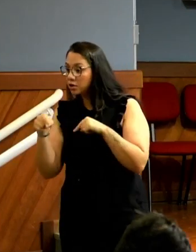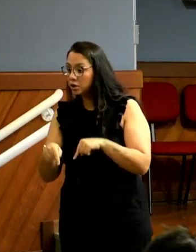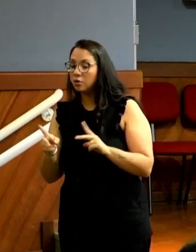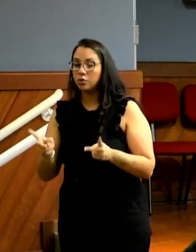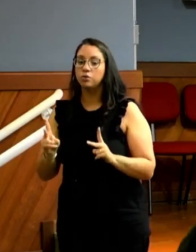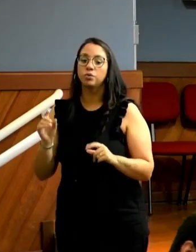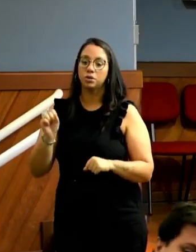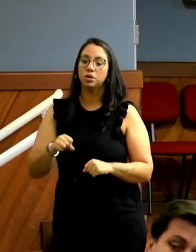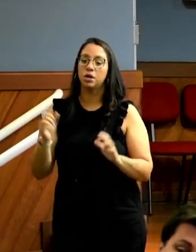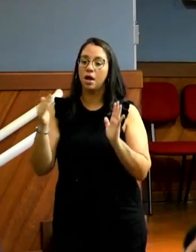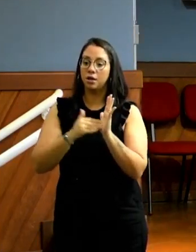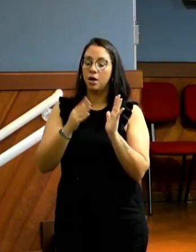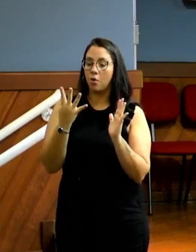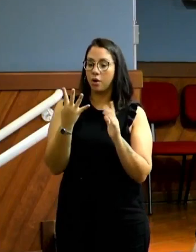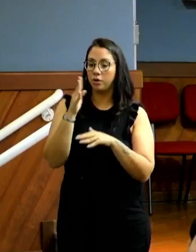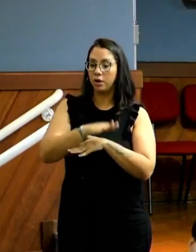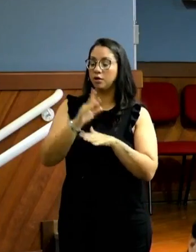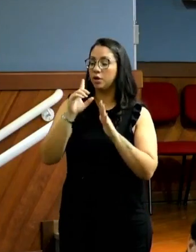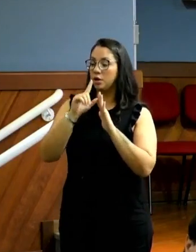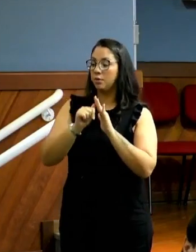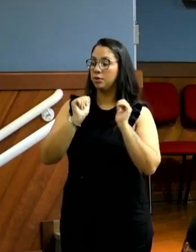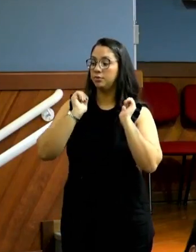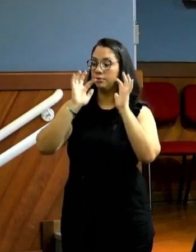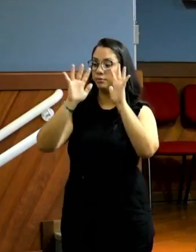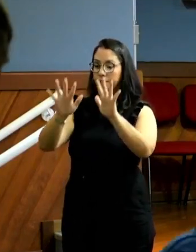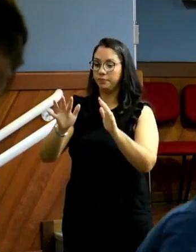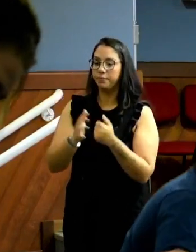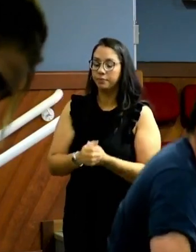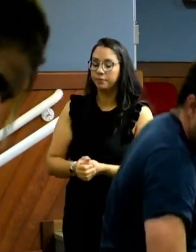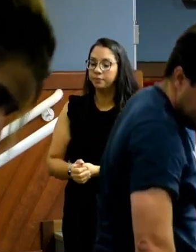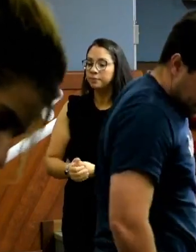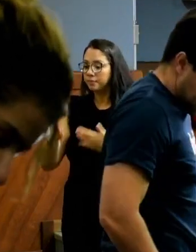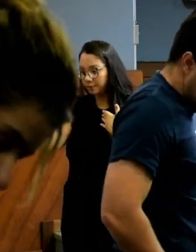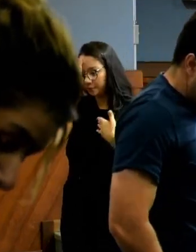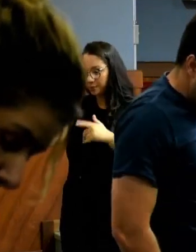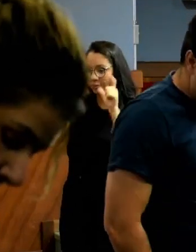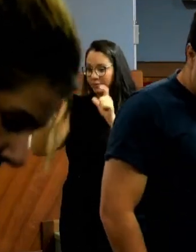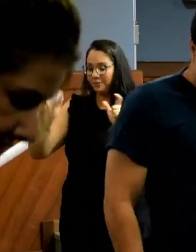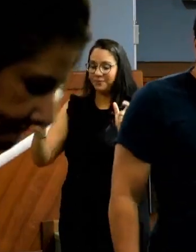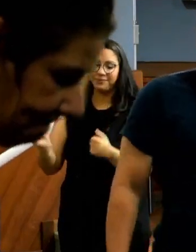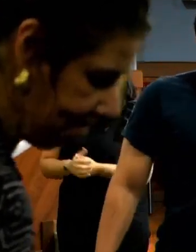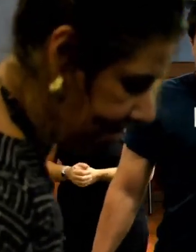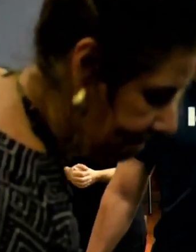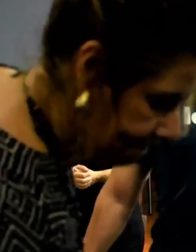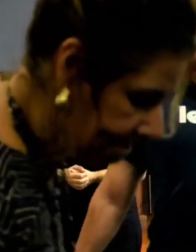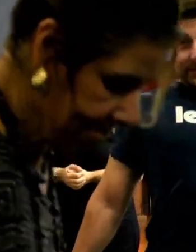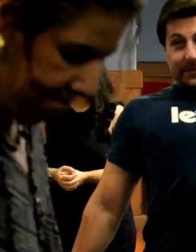Aqui mesmo. A gente vai fazer até umas 4 e depois a gente vai para o CMU. Bom, obrigado, gente. Até mais. Obrigado.